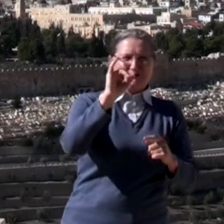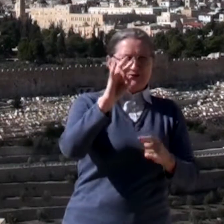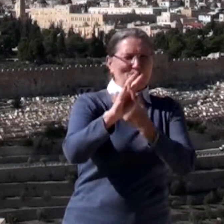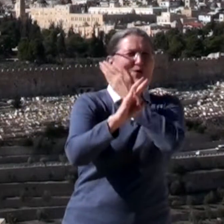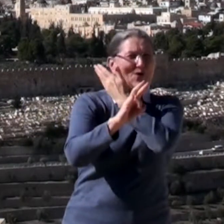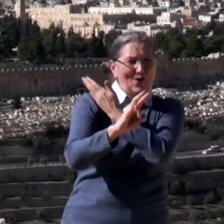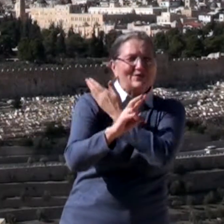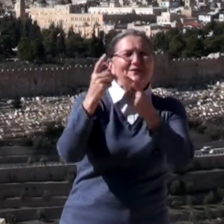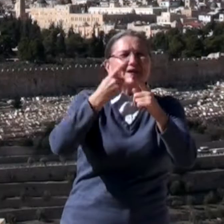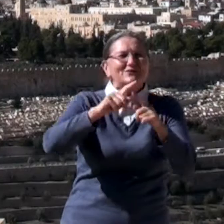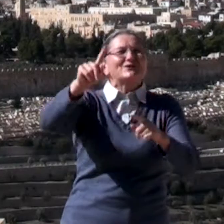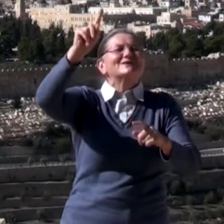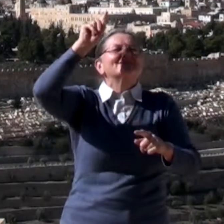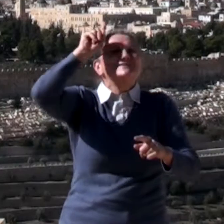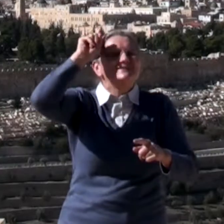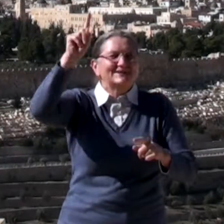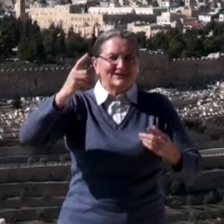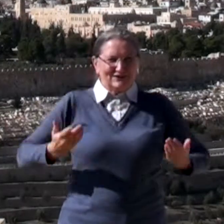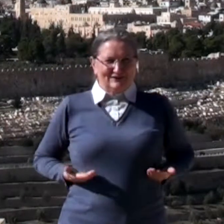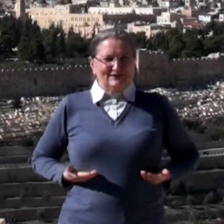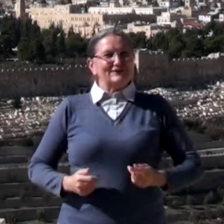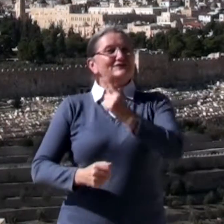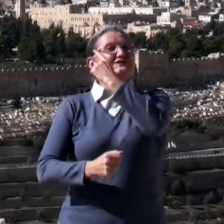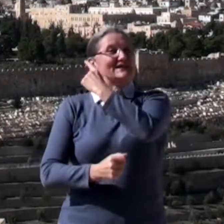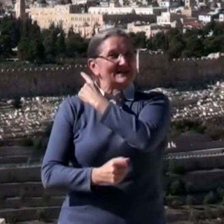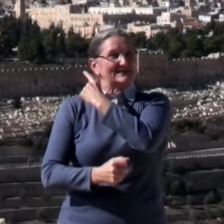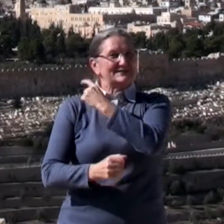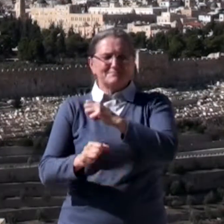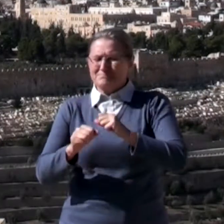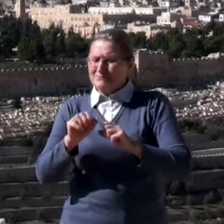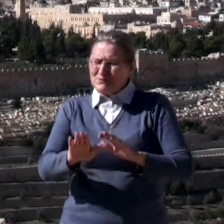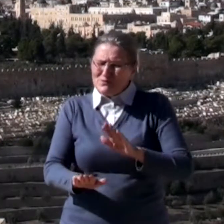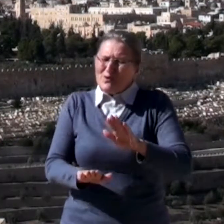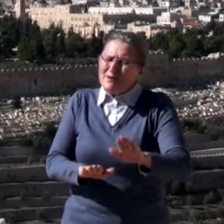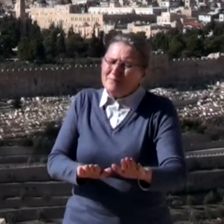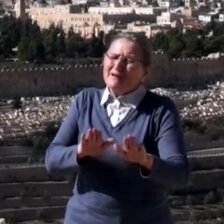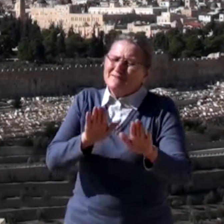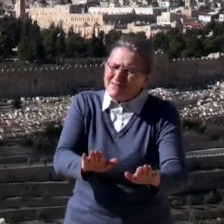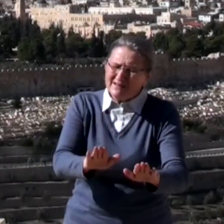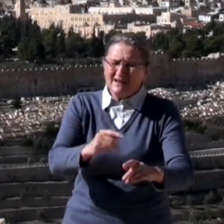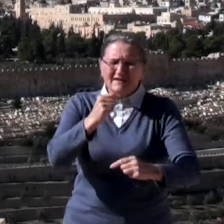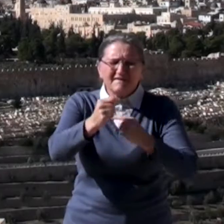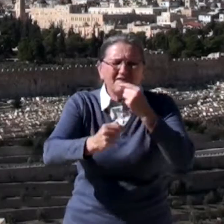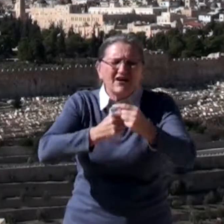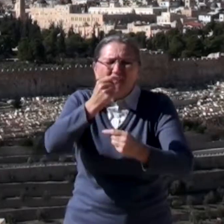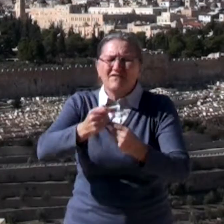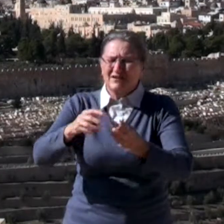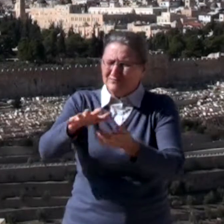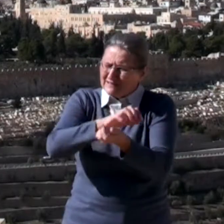на которой Ты вселился. Подвигни стопы Твои к вековым развалинам,